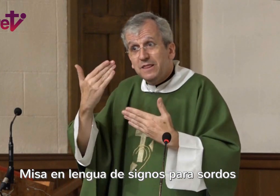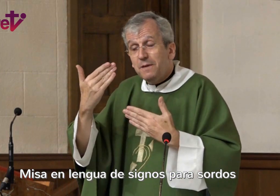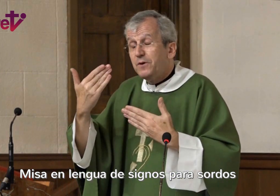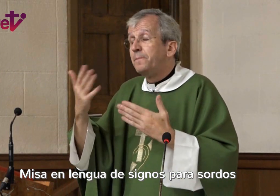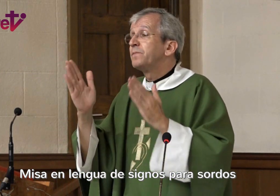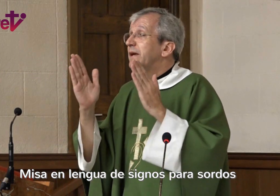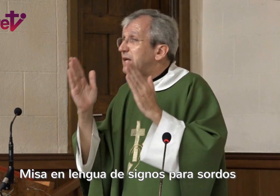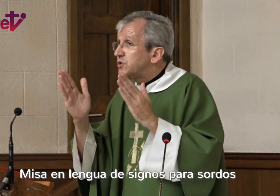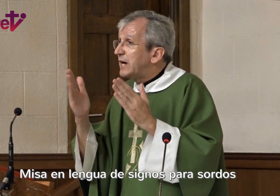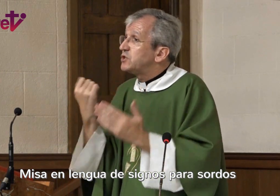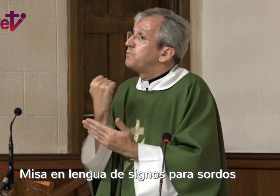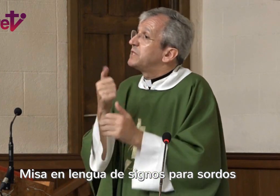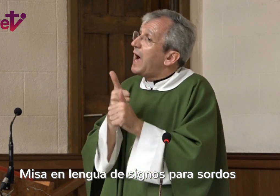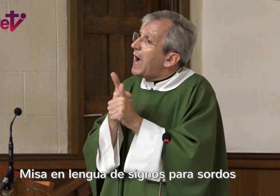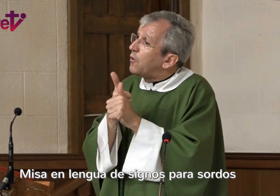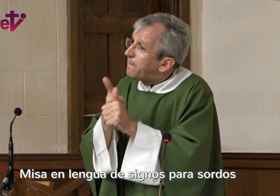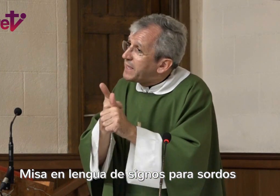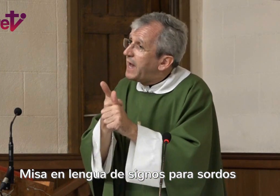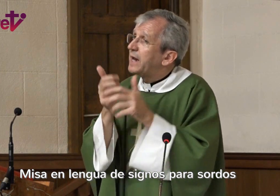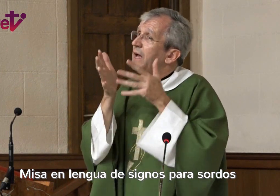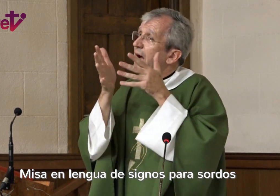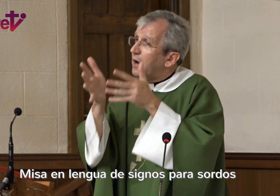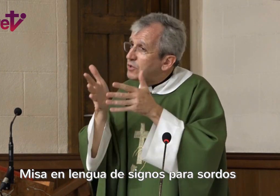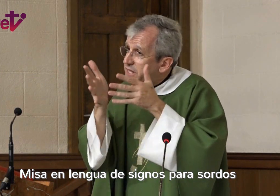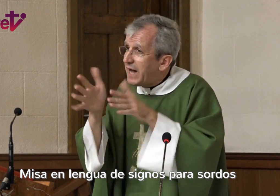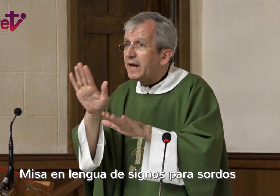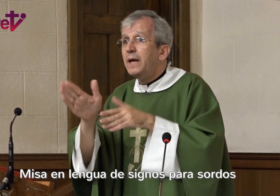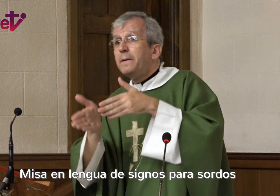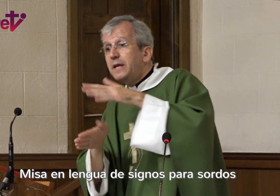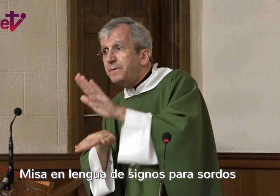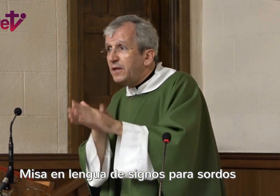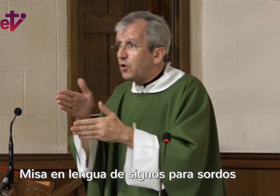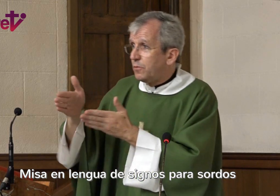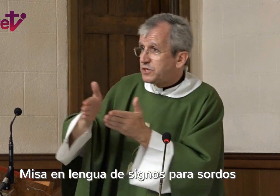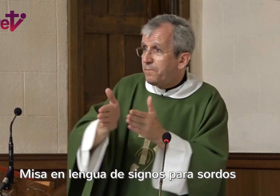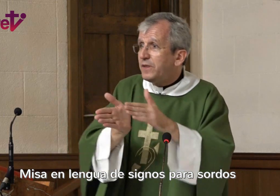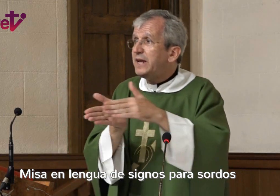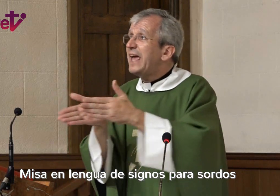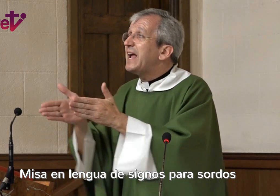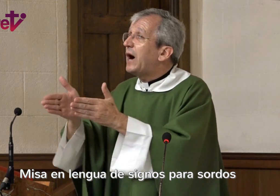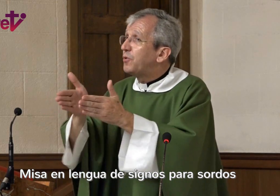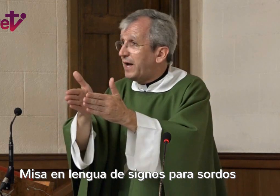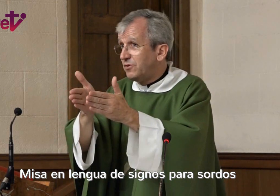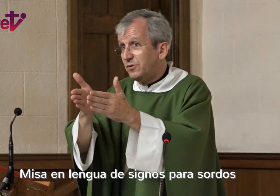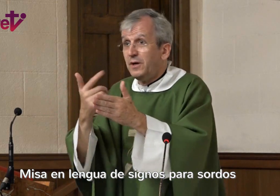el principio en esos casos pues acompañar aconsejar ir viendo como se puede ir encauzando